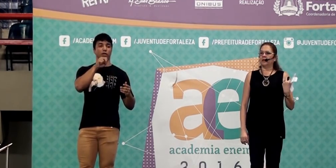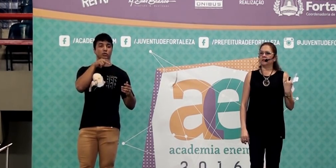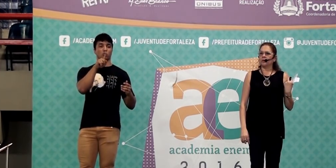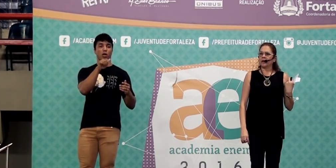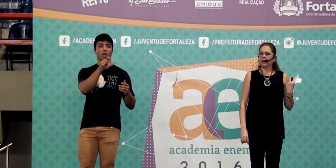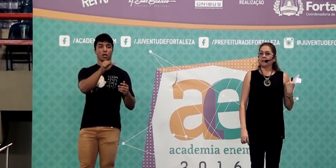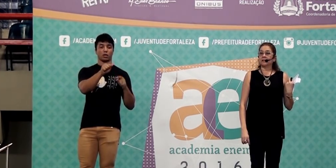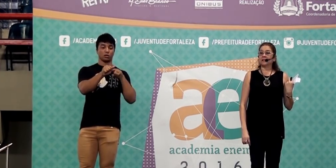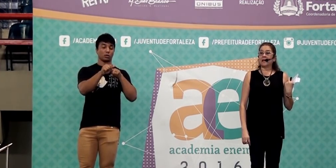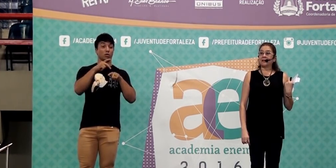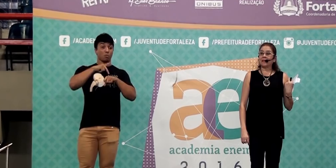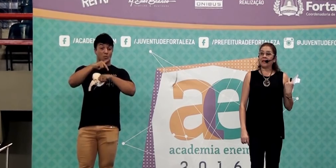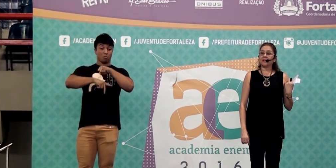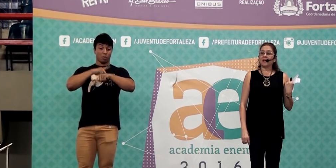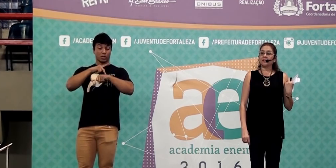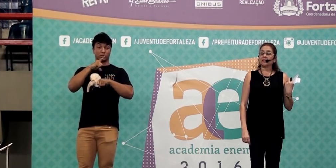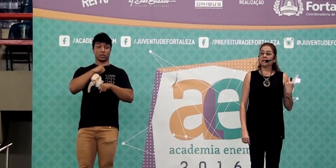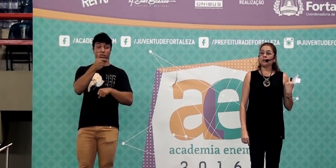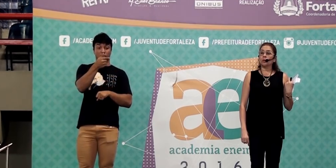que a Venezuela,